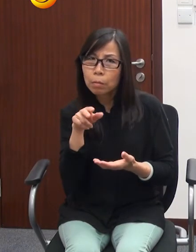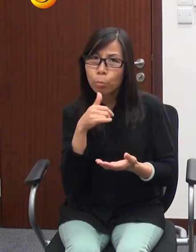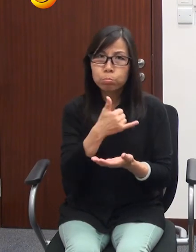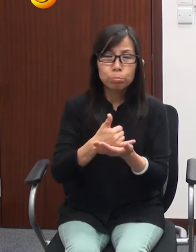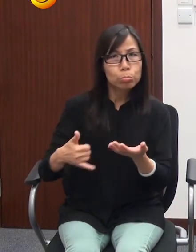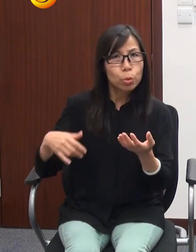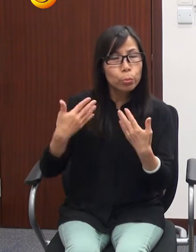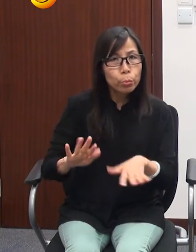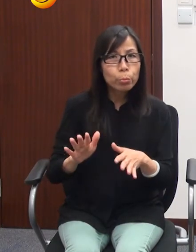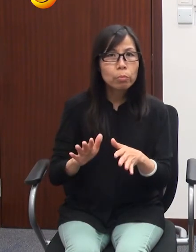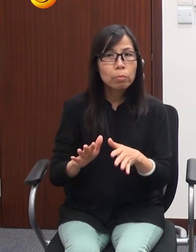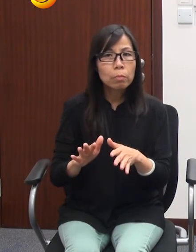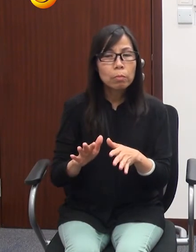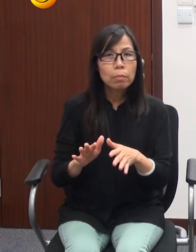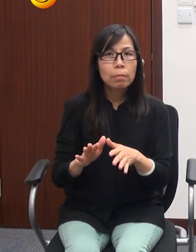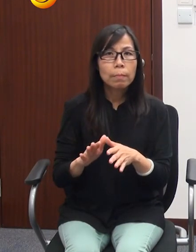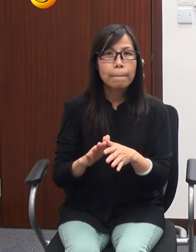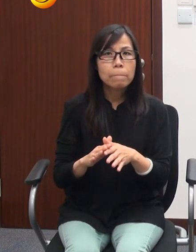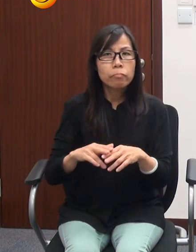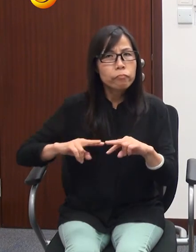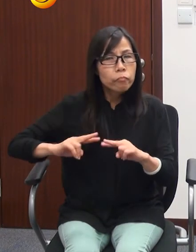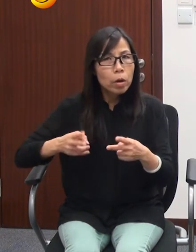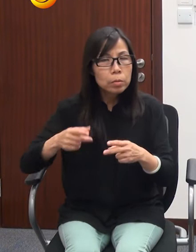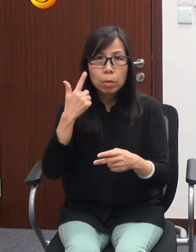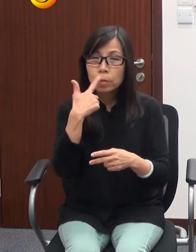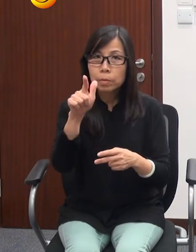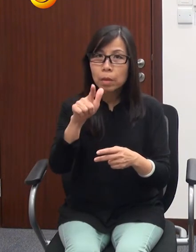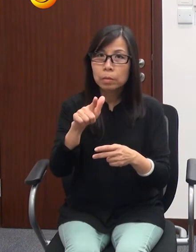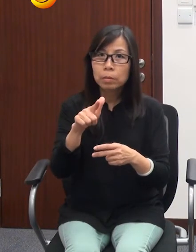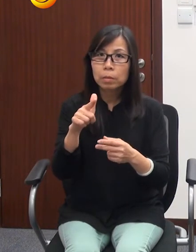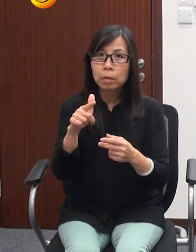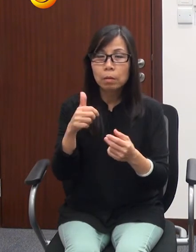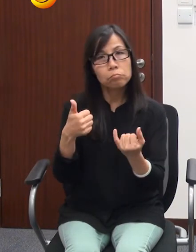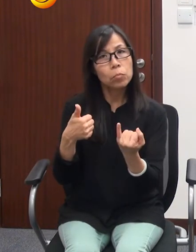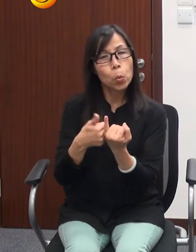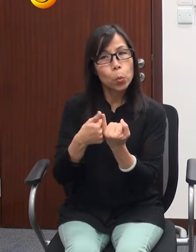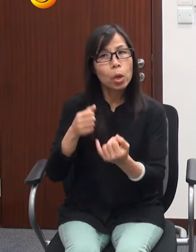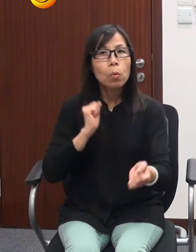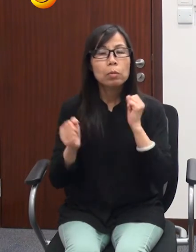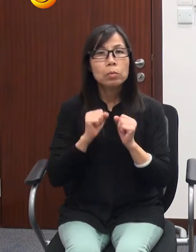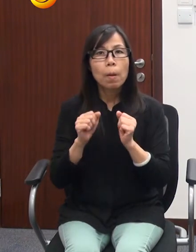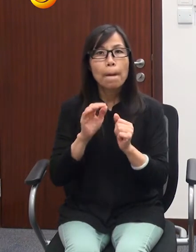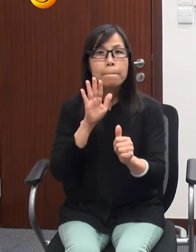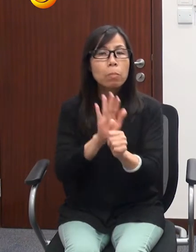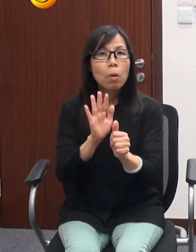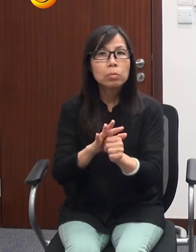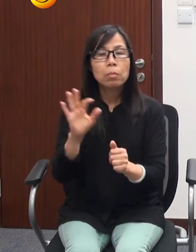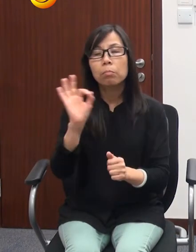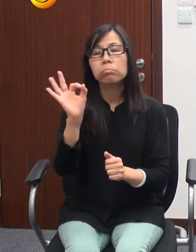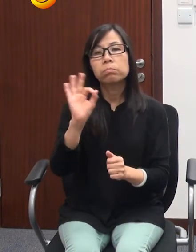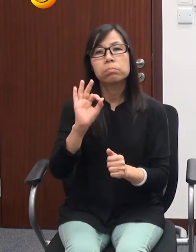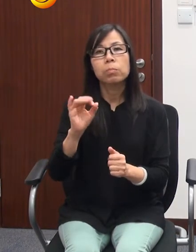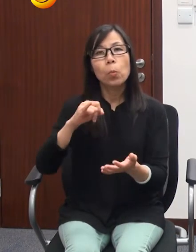之後，對於發展一個新的學生運動，似乎就 係冇幫助，亦都冇效